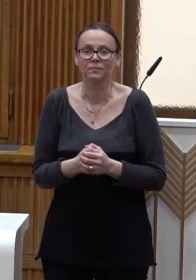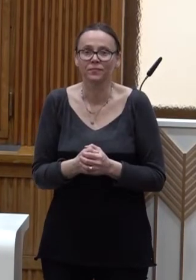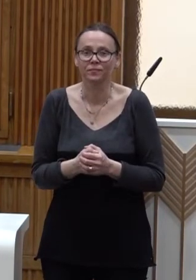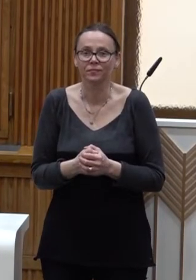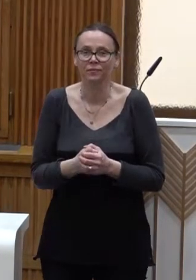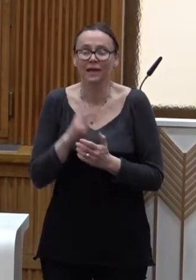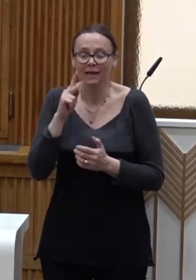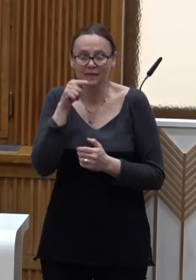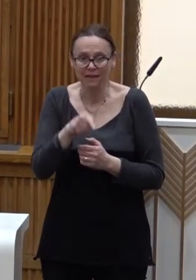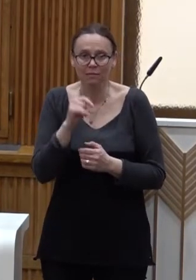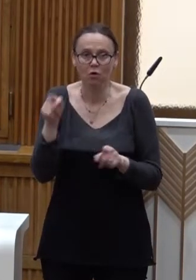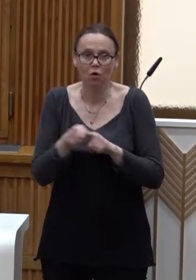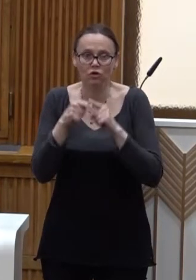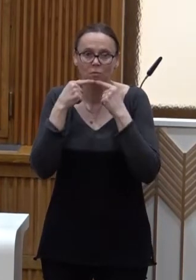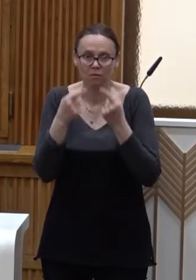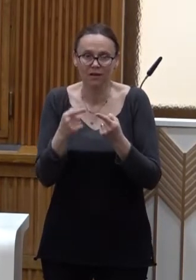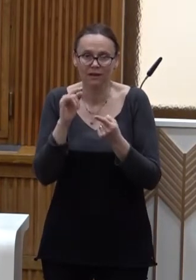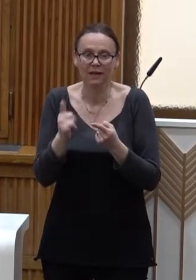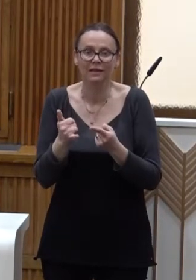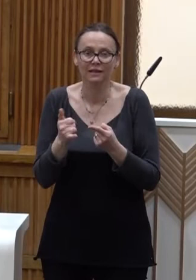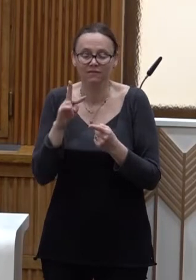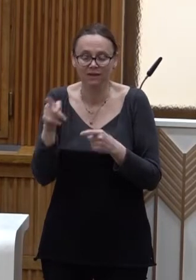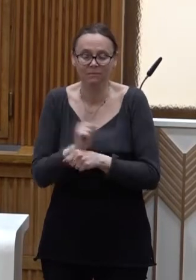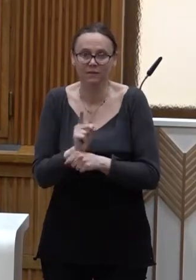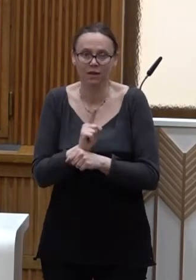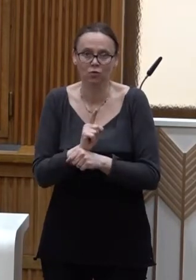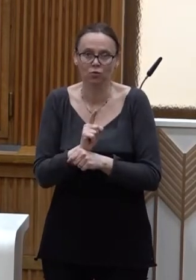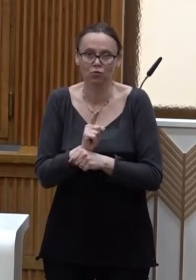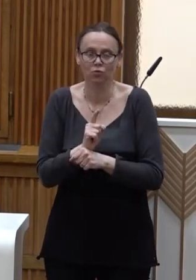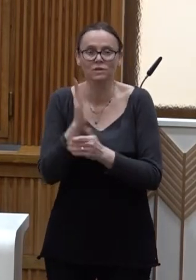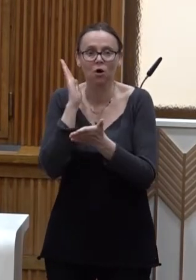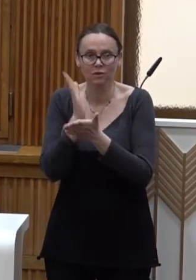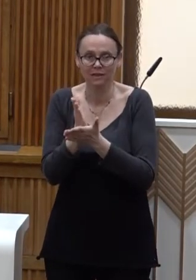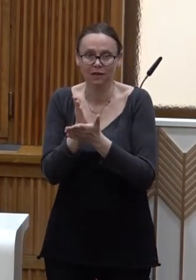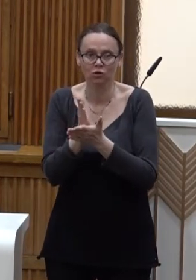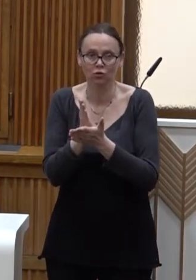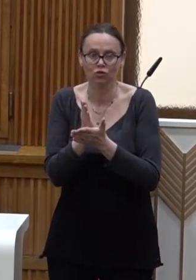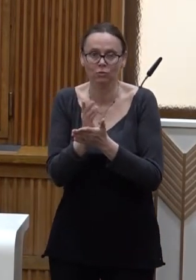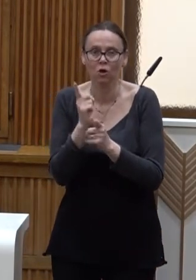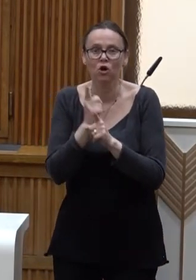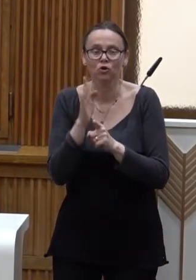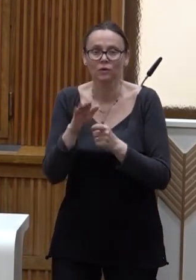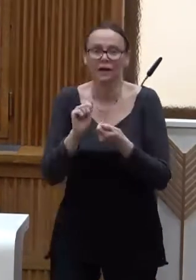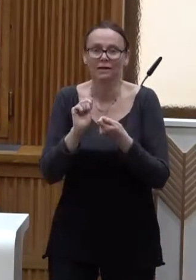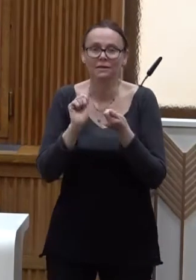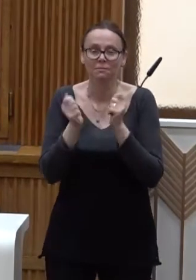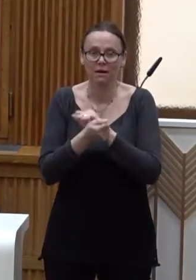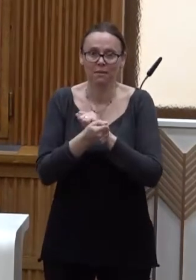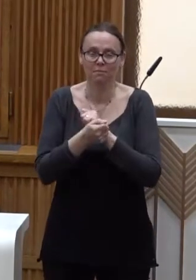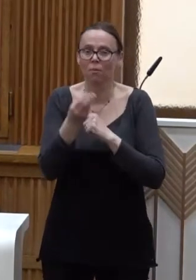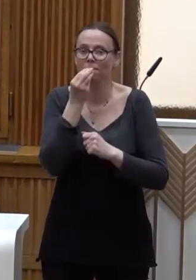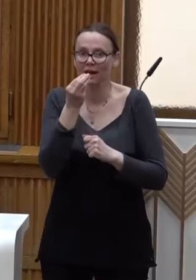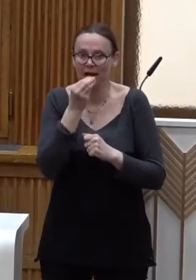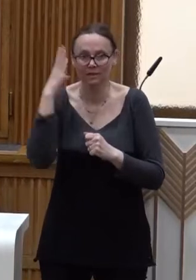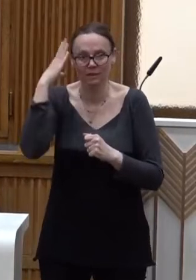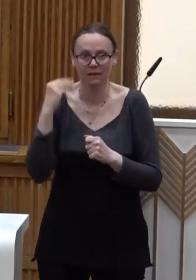se, kot smo povedali, poslužujemo v tem trenutku in se osredotočamo tudi na spremembo